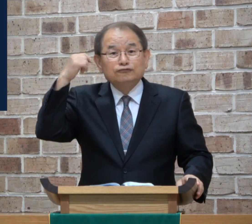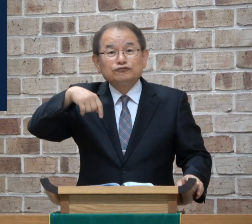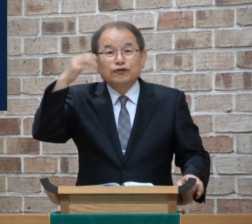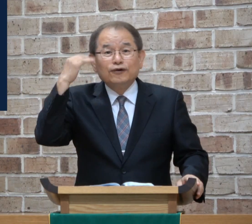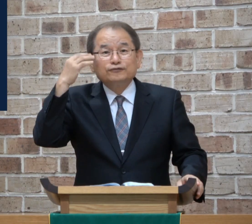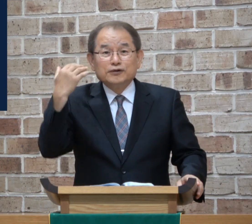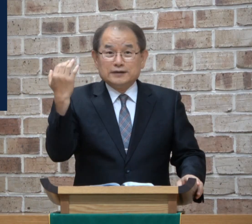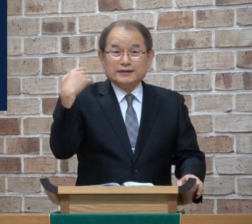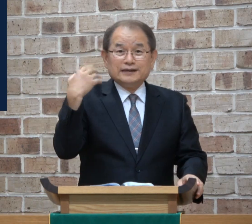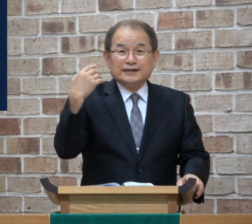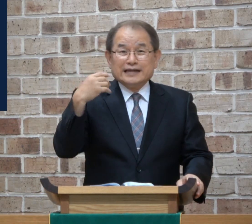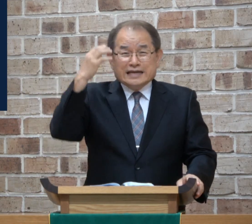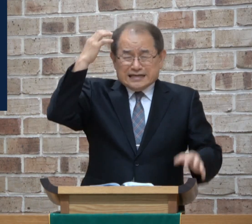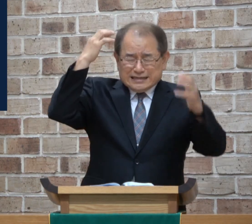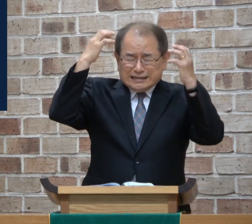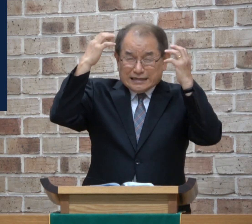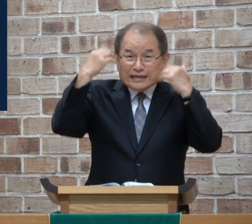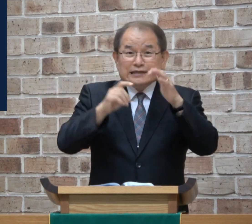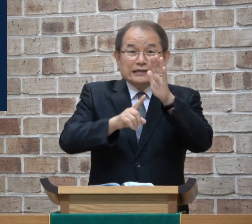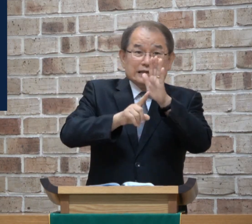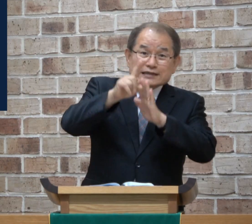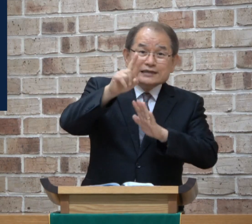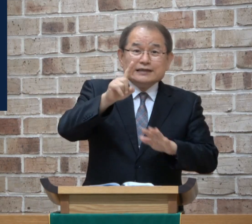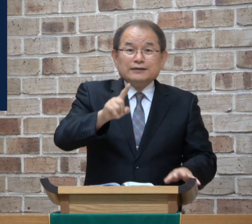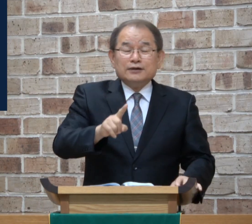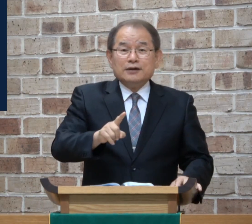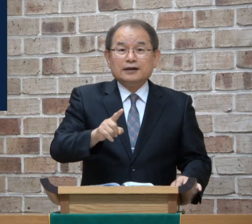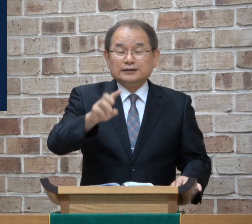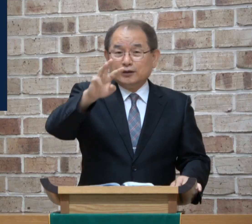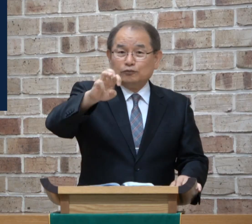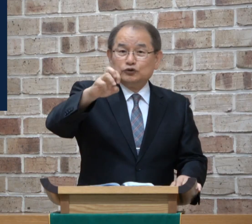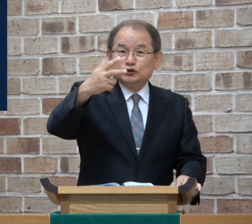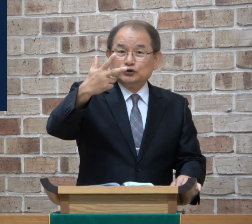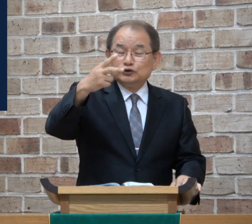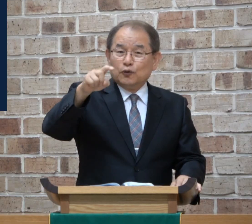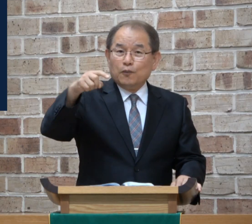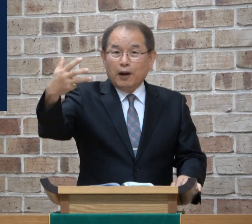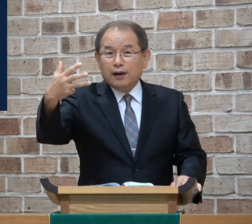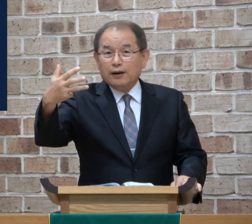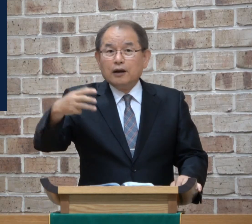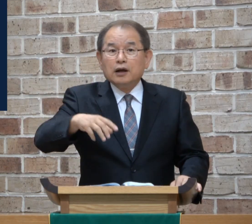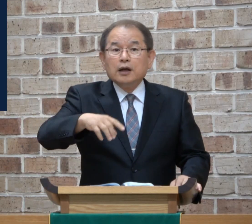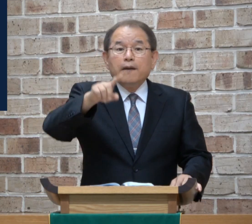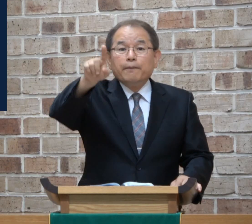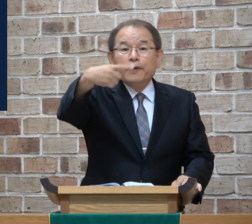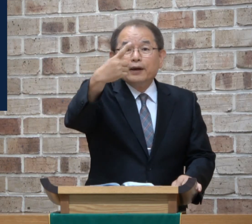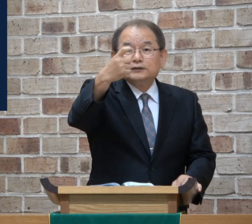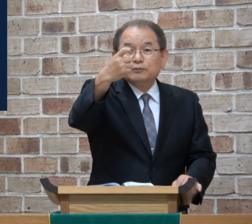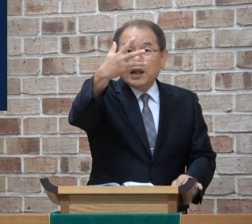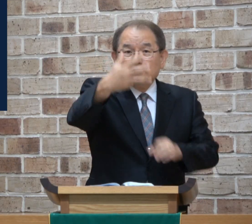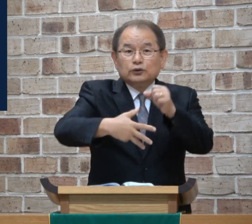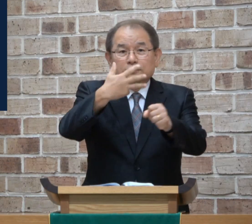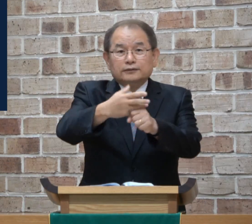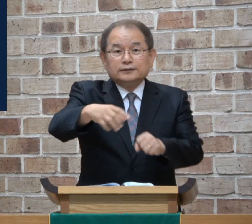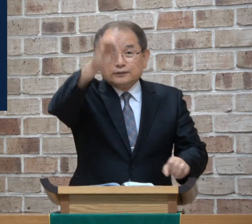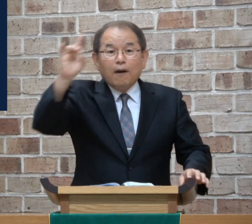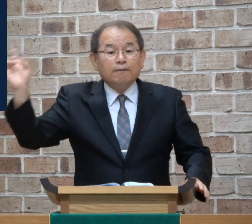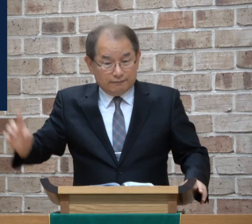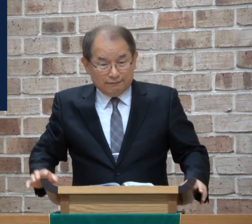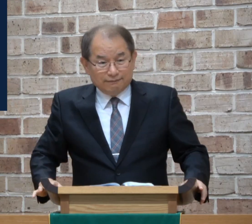또 대한민국도 마찬가지입니다. 대한민국도 최고 기온을 37.8도, 무려 118년